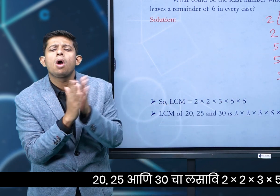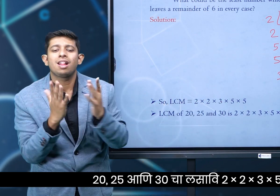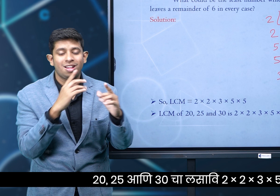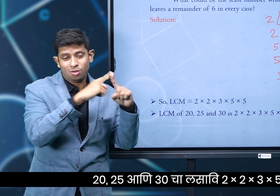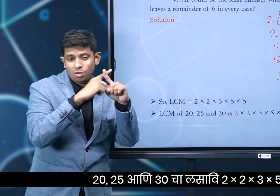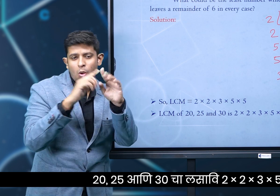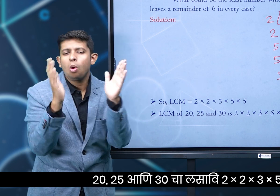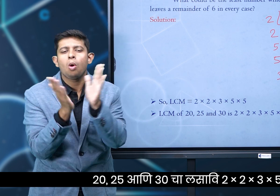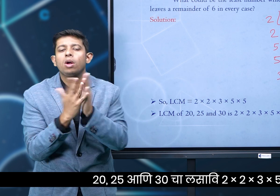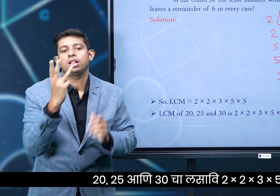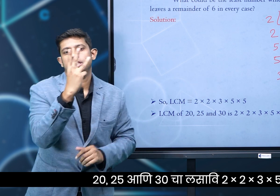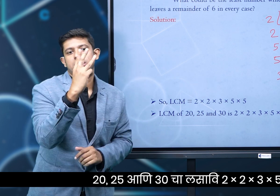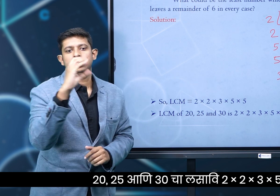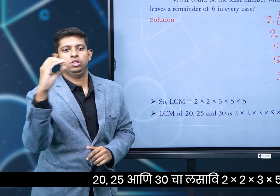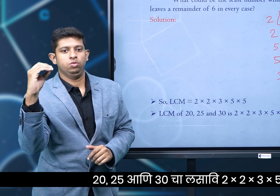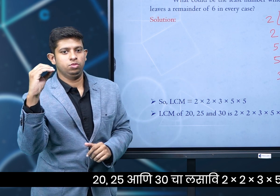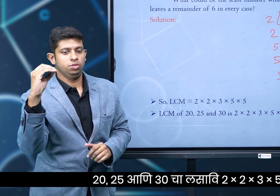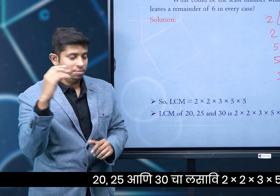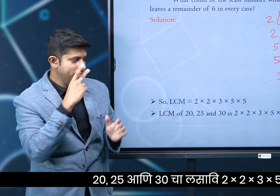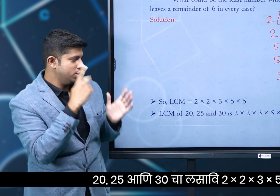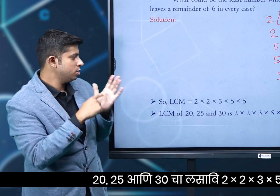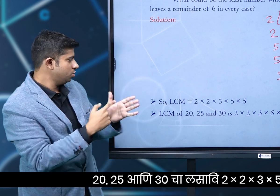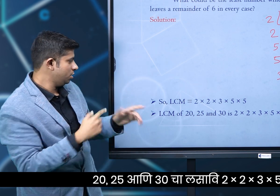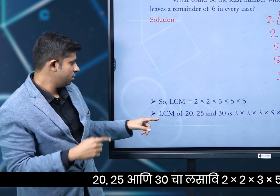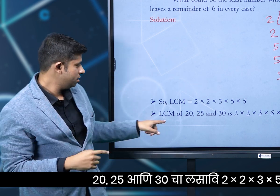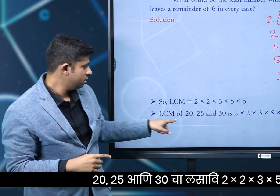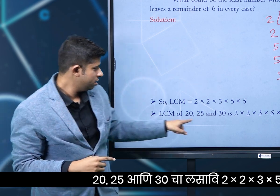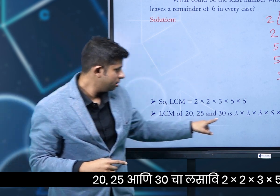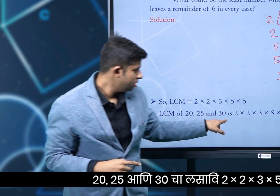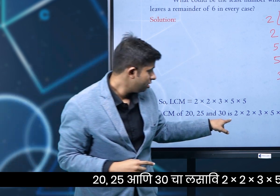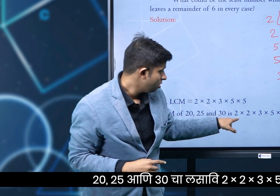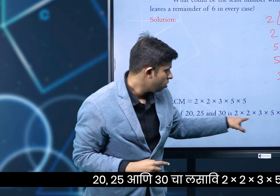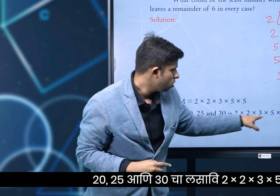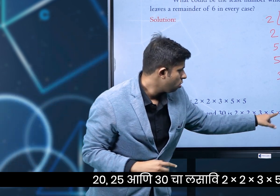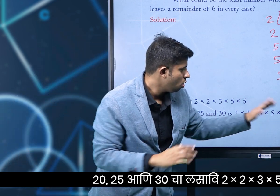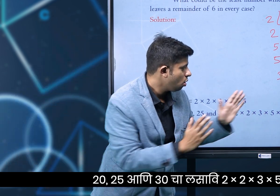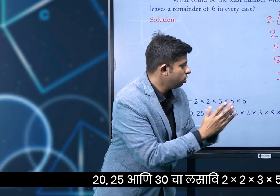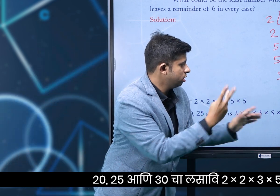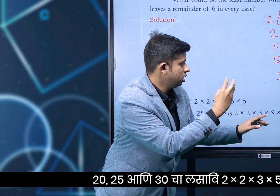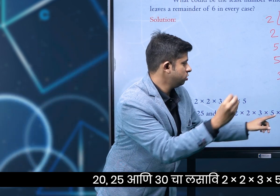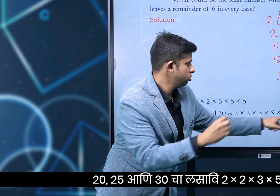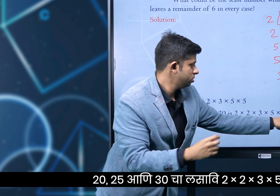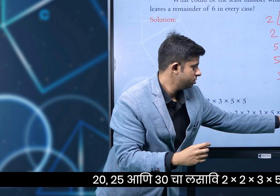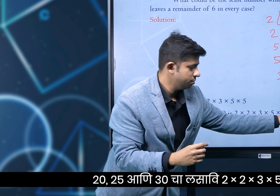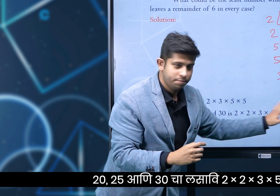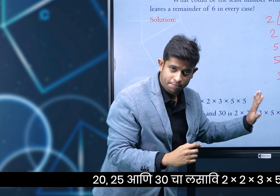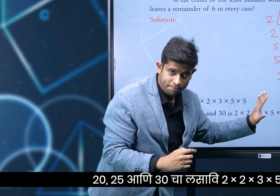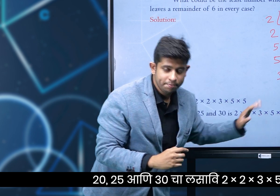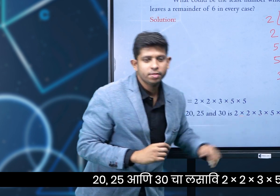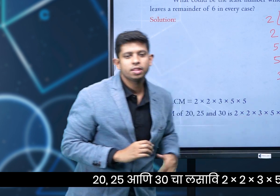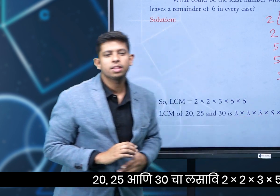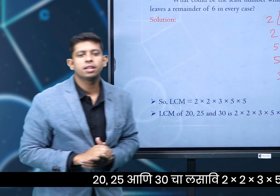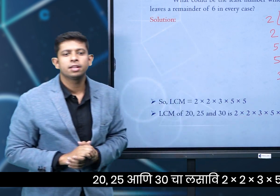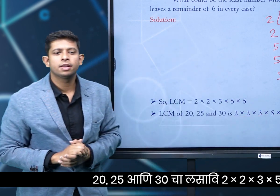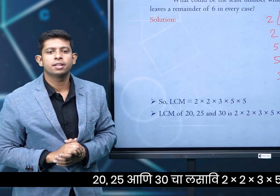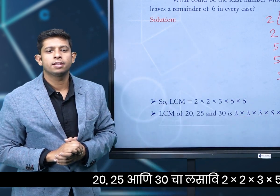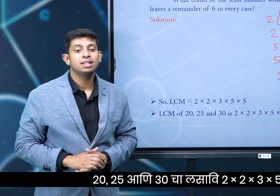वीस, 25 आणि 30चा लसावी बरोबर 2 × 2 × 3 × 5 × 5 बरोबर 300